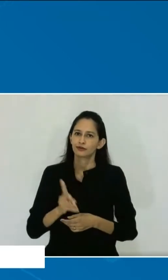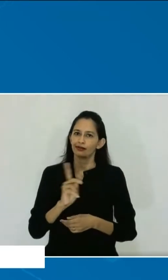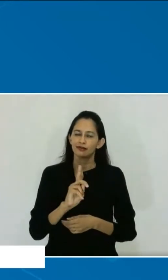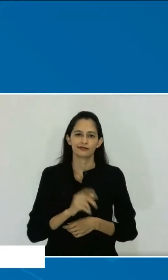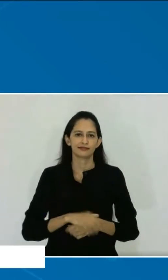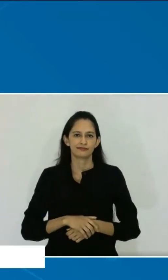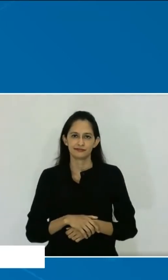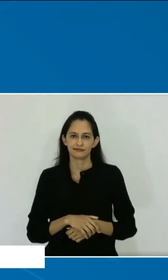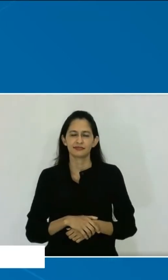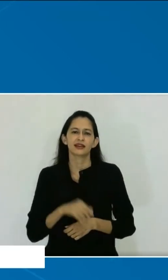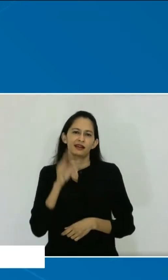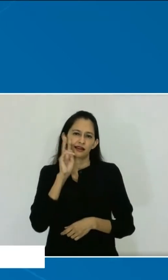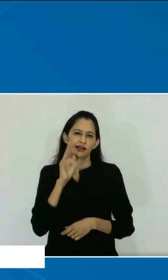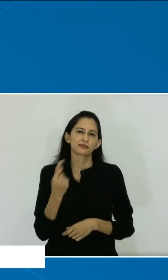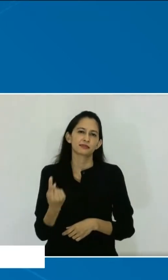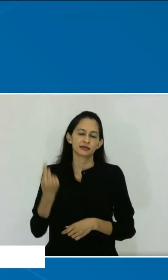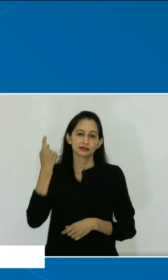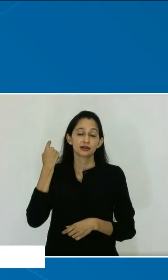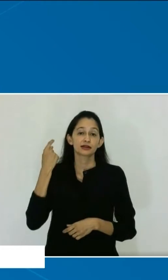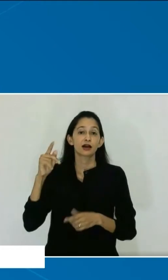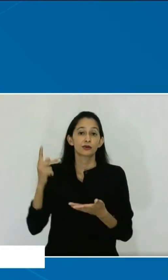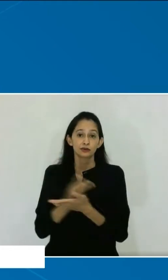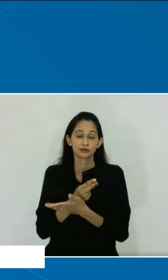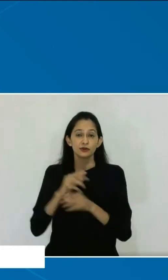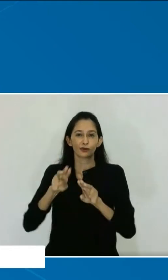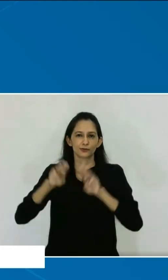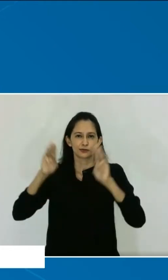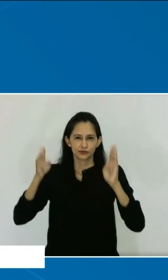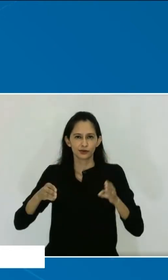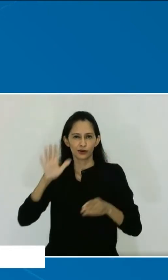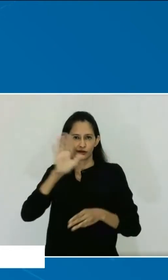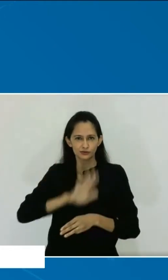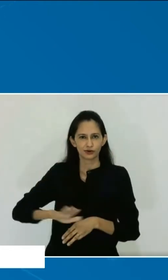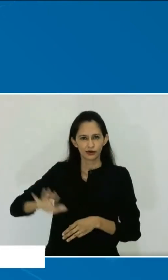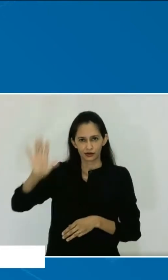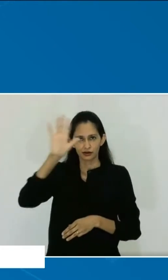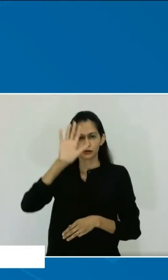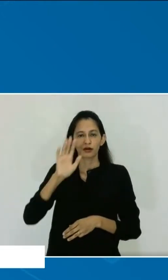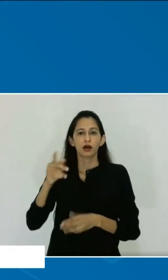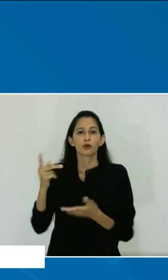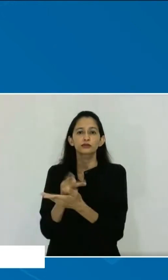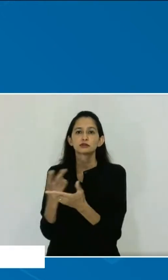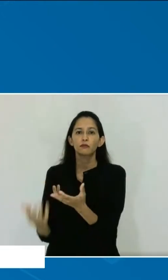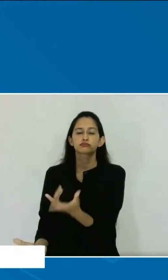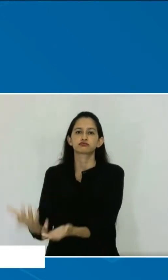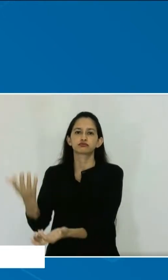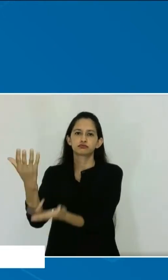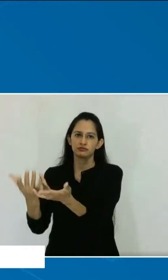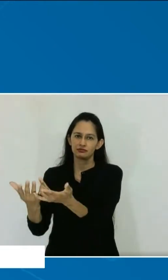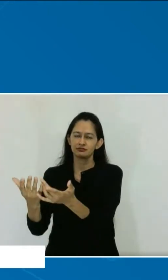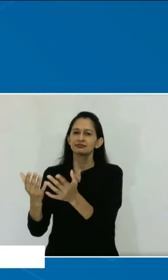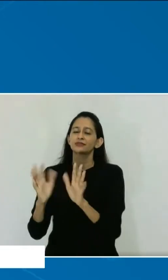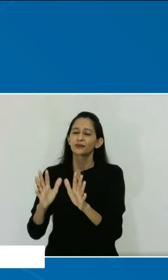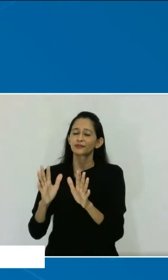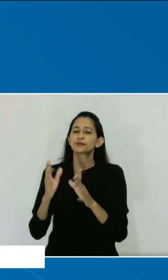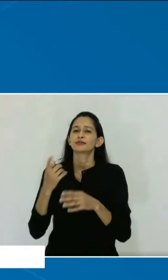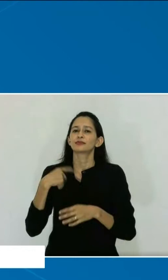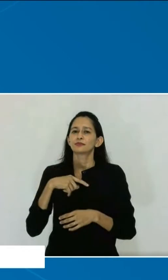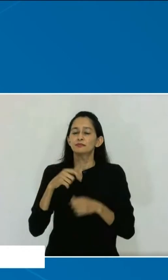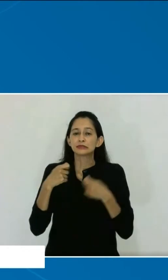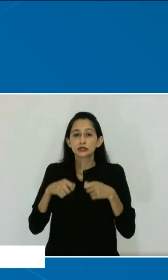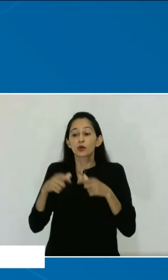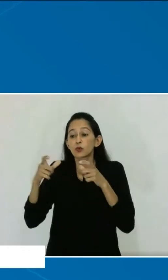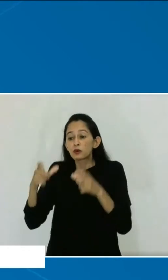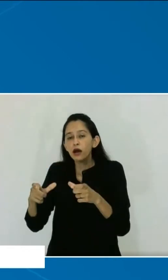tempo atrás, nós tivemos incêndio no Museu Nacional. Então, nós temos estruturas que precisam de manutenção permanente na